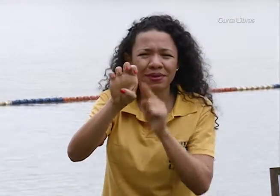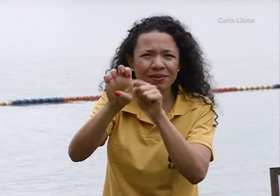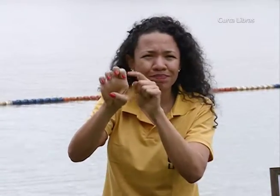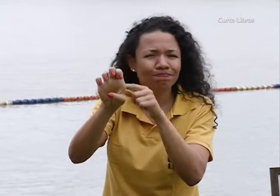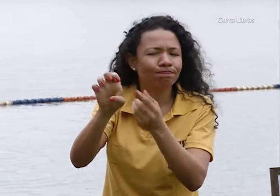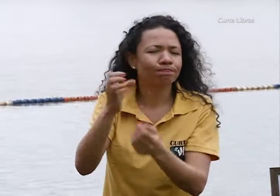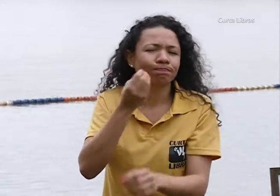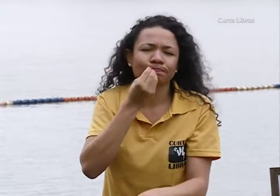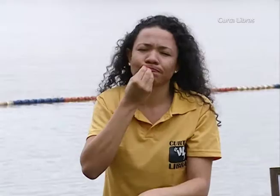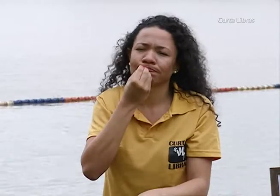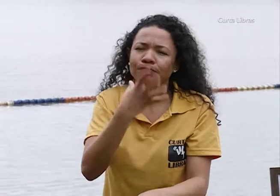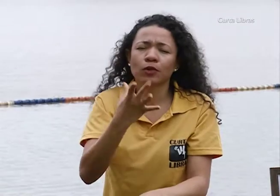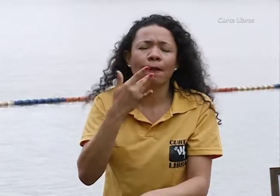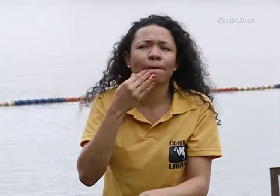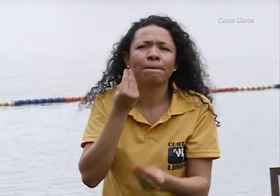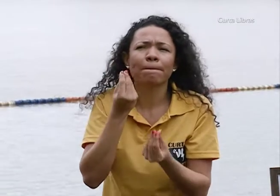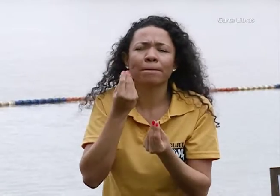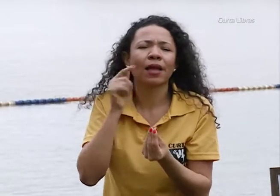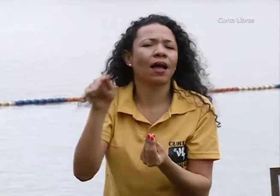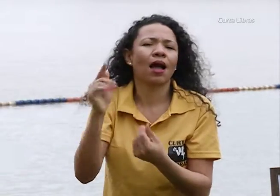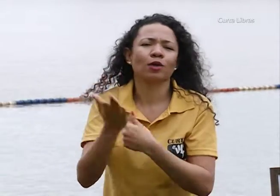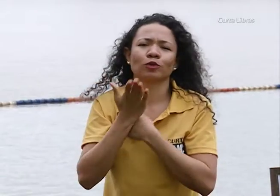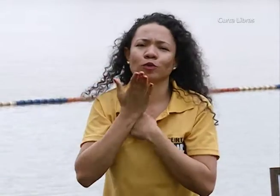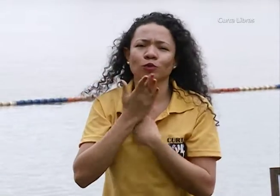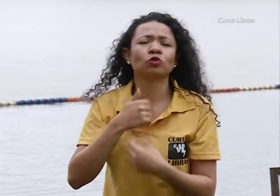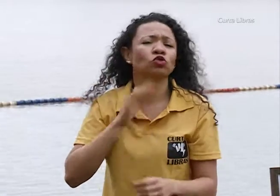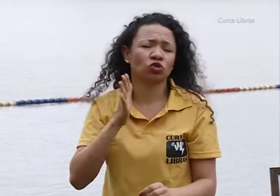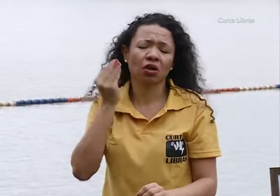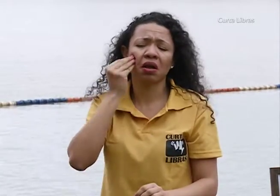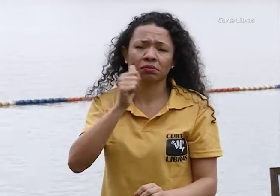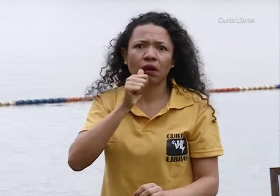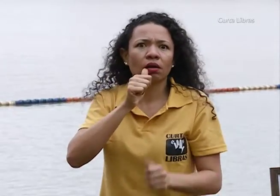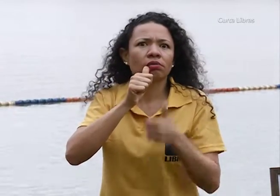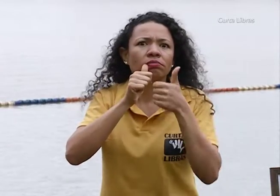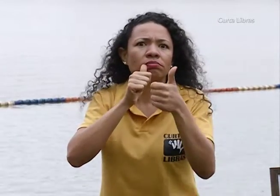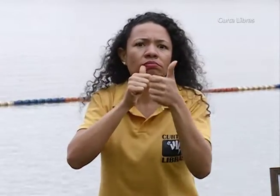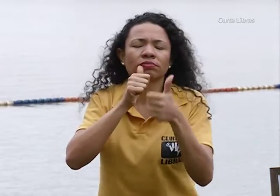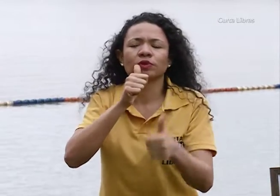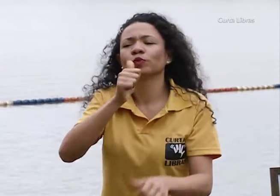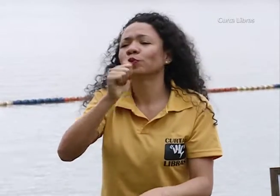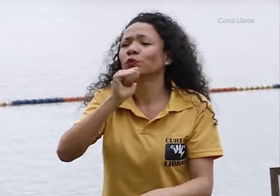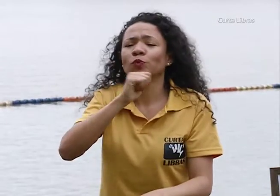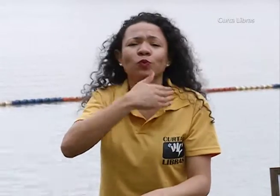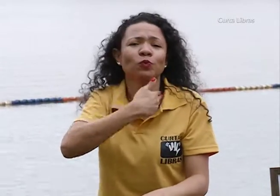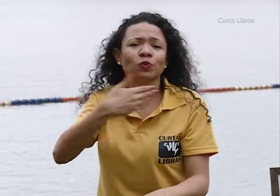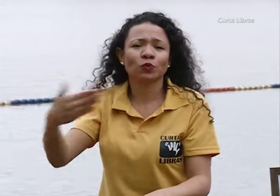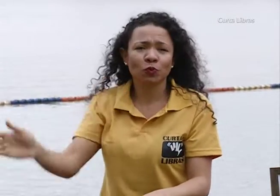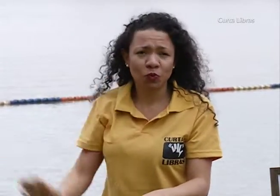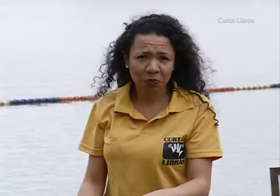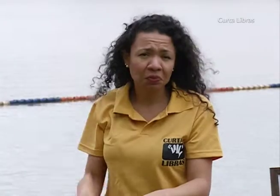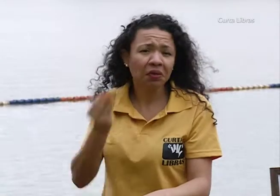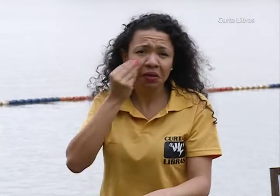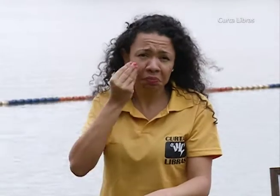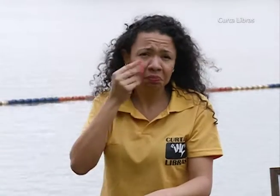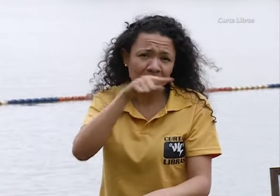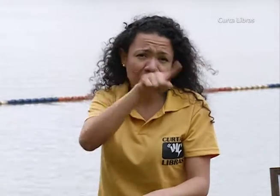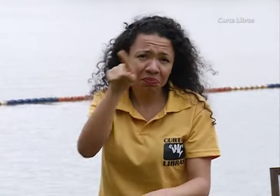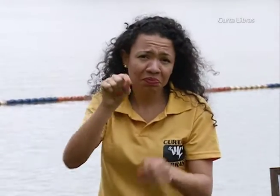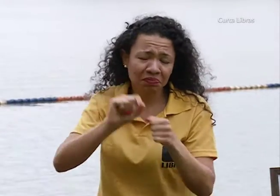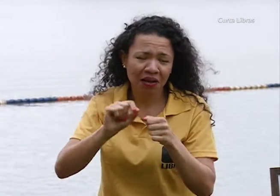também pôr o gengibre, que dá um sabor especial. Eu já experimentei e ficou muito bom e bebo sempre.